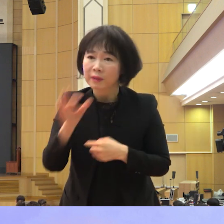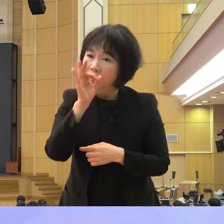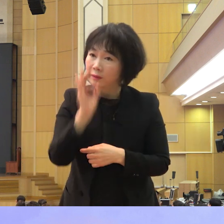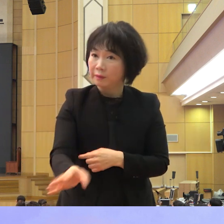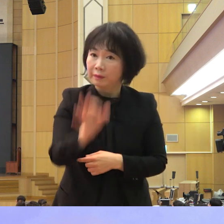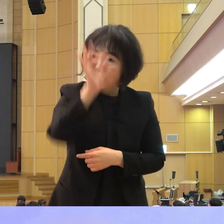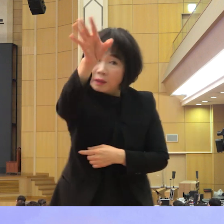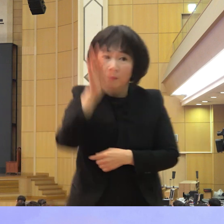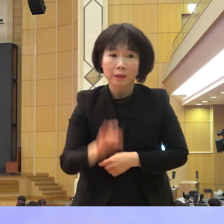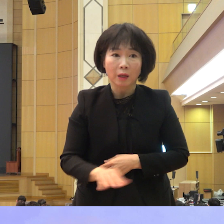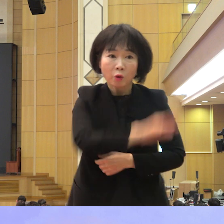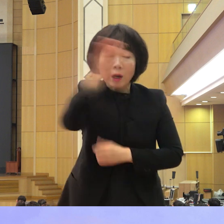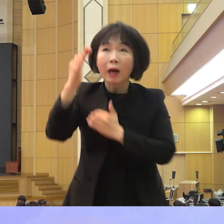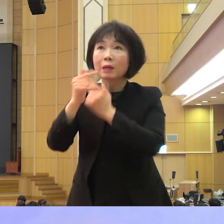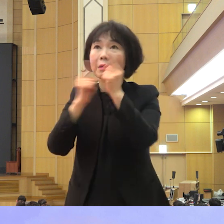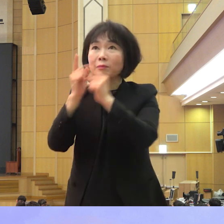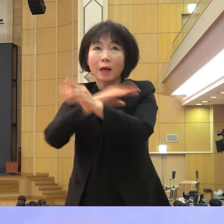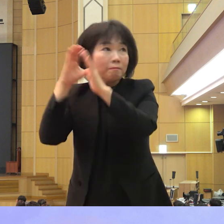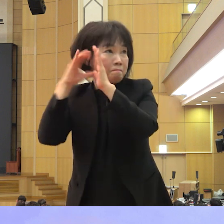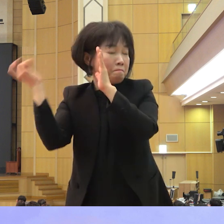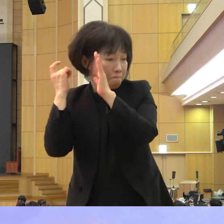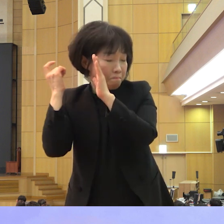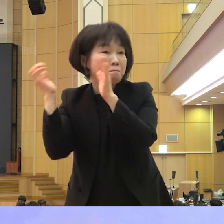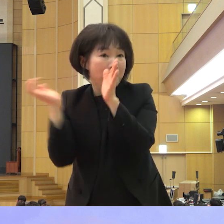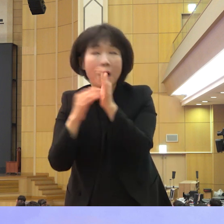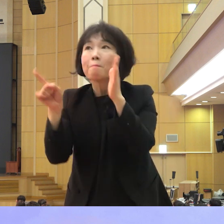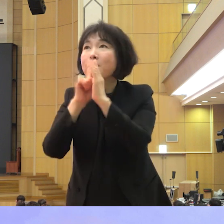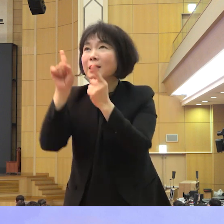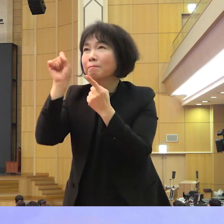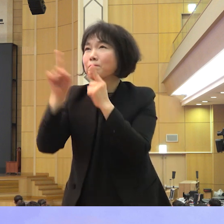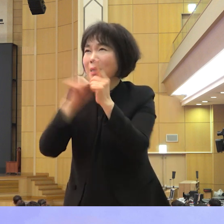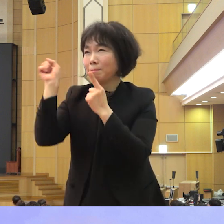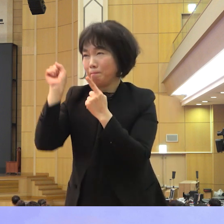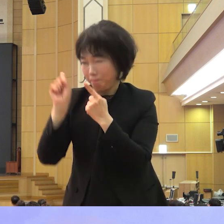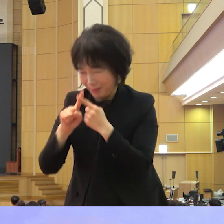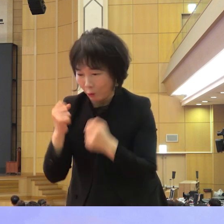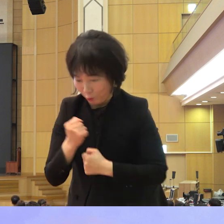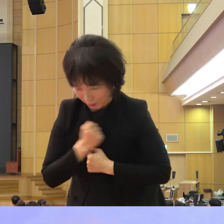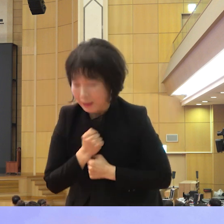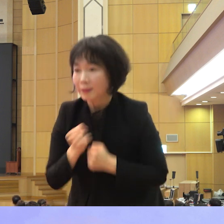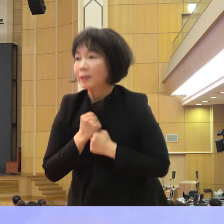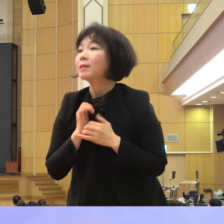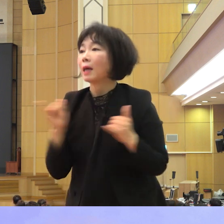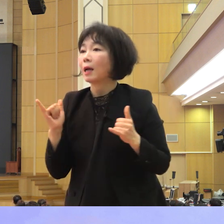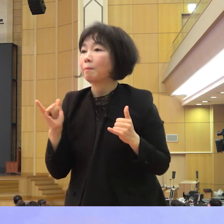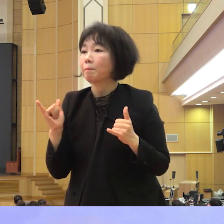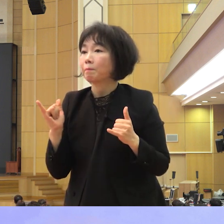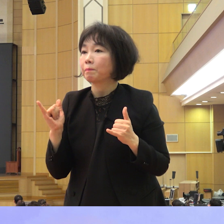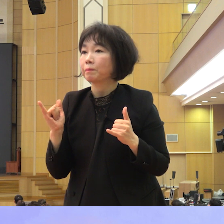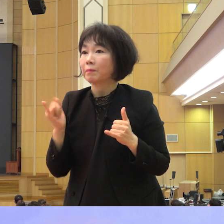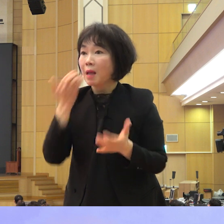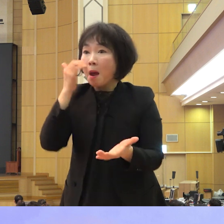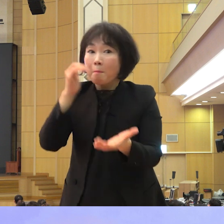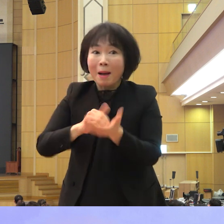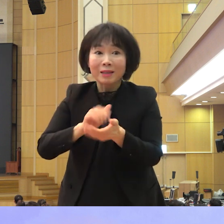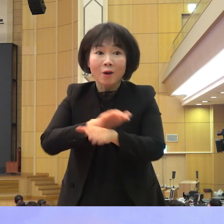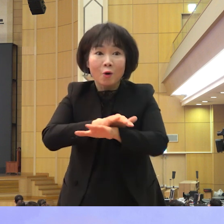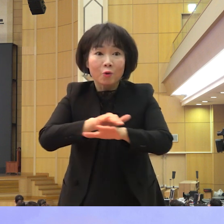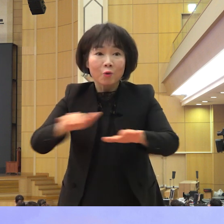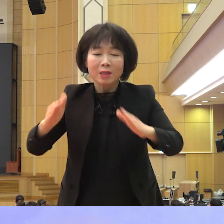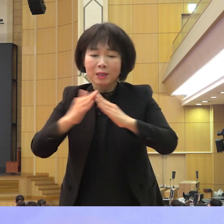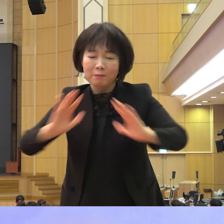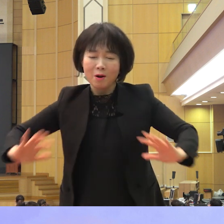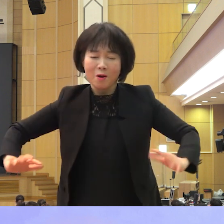하나님의 말씀을 듣고 말씀대로 지키는 자는, 소위 예수 믿는 자는 반석 위에